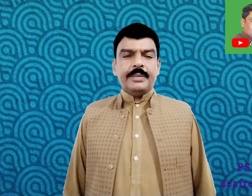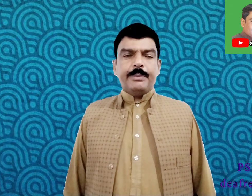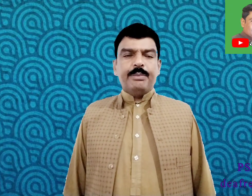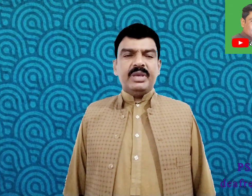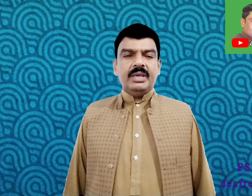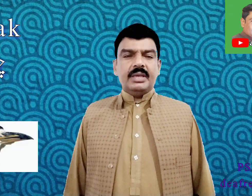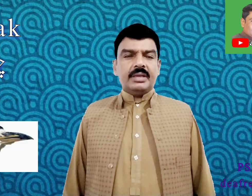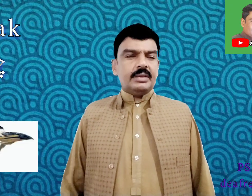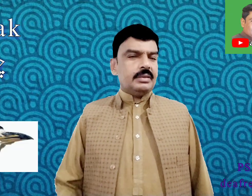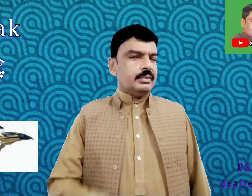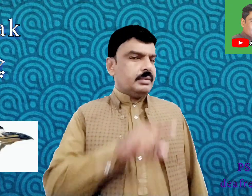बीक,